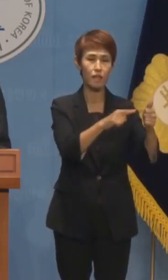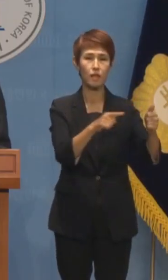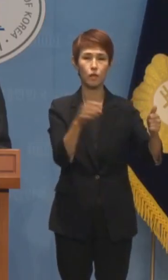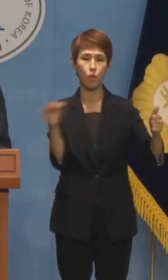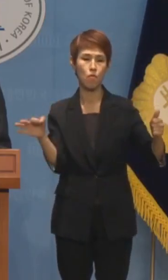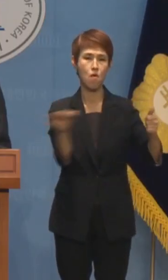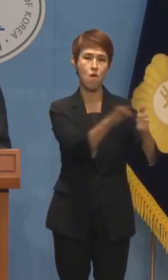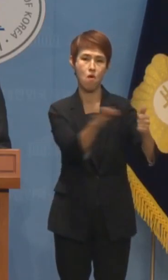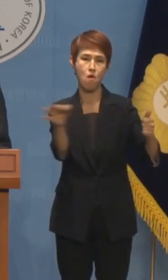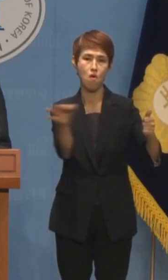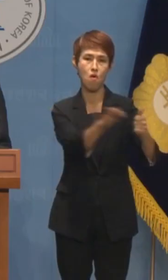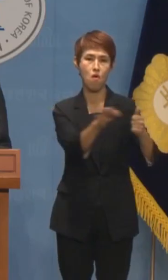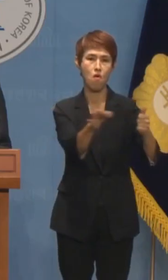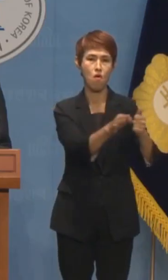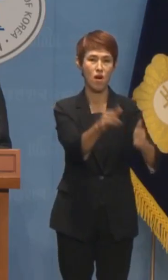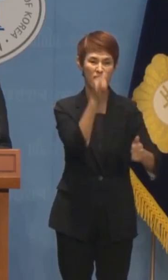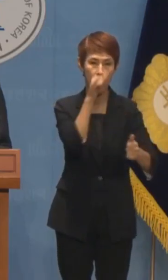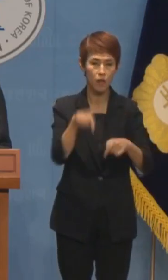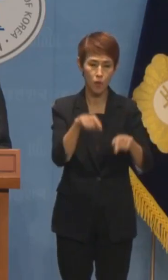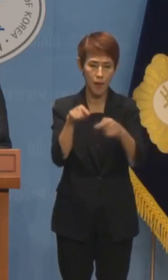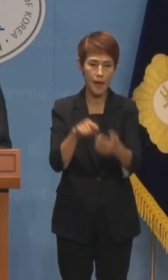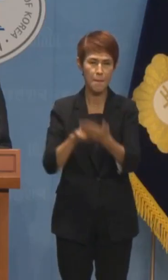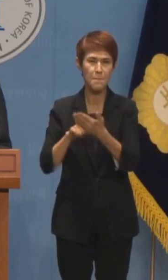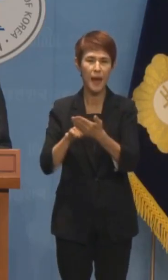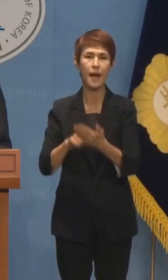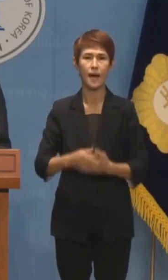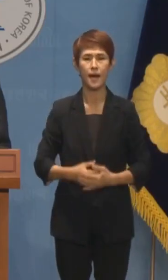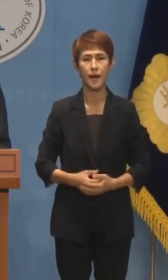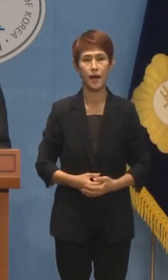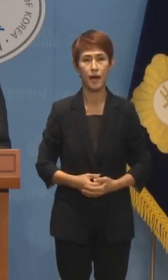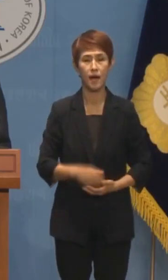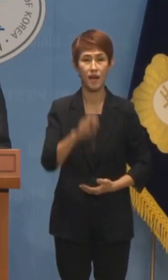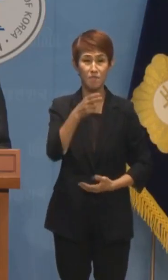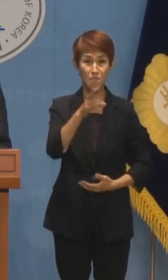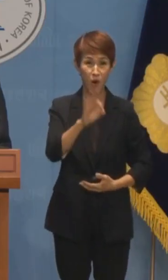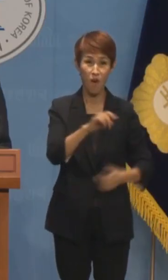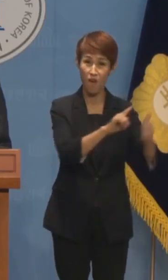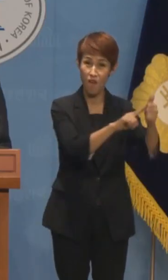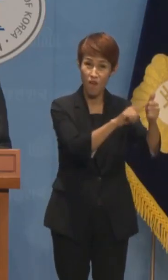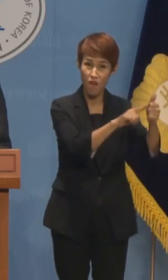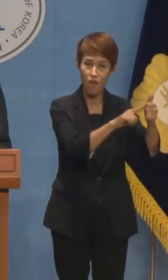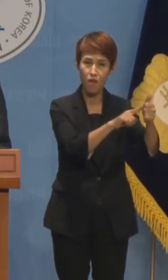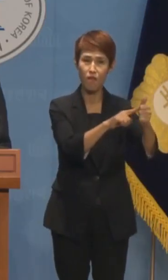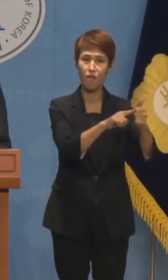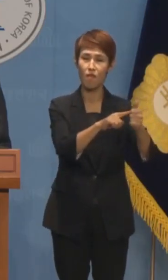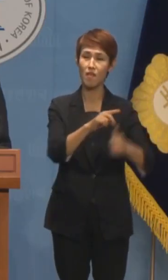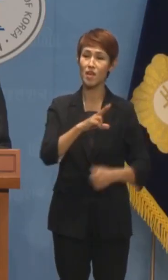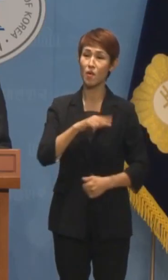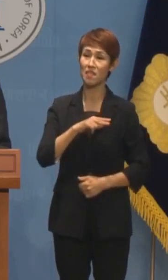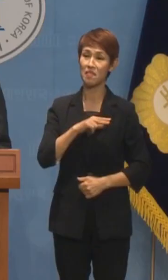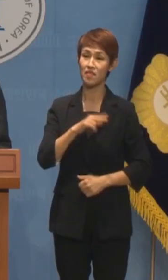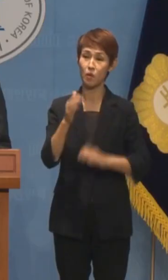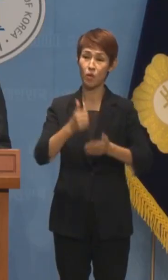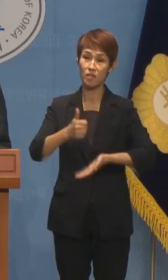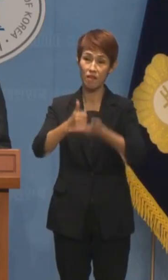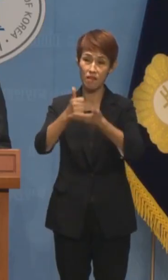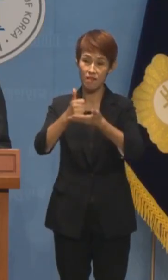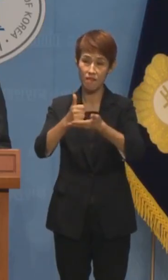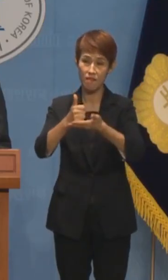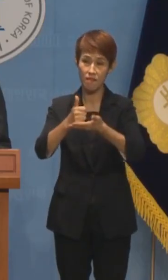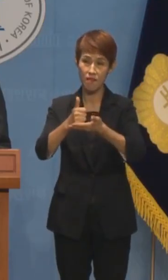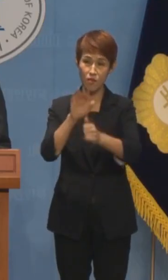절반을 건넸다는 녹취가 공개되고 명태균 씨가 의원님 공천 어떻게 받으신